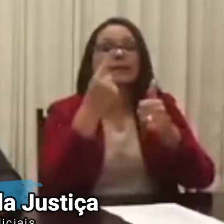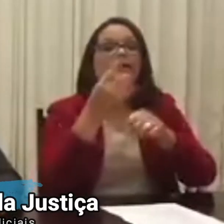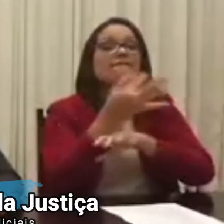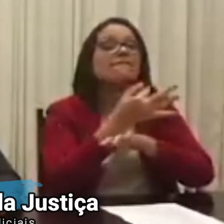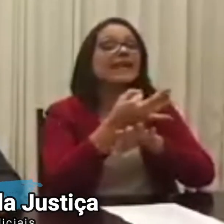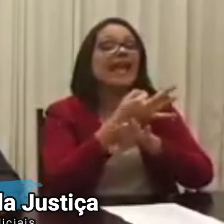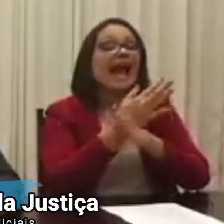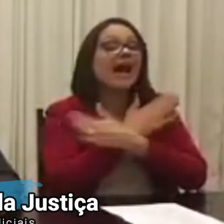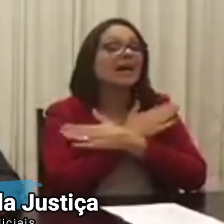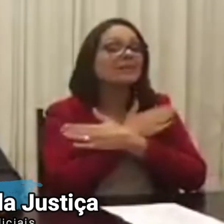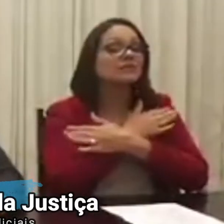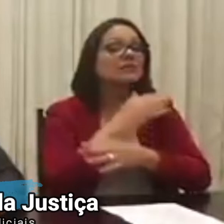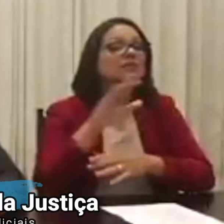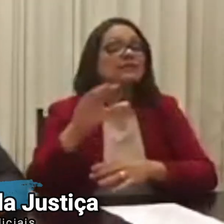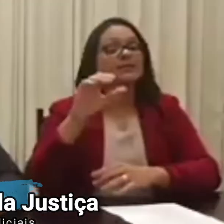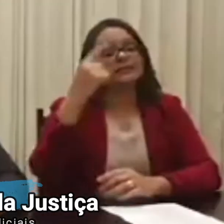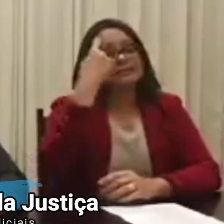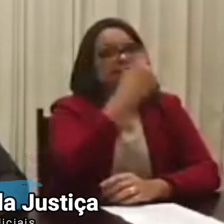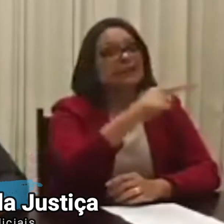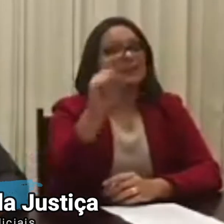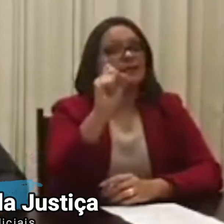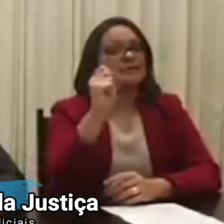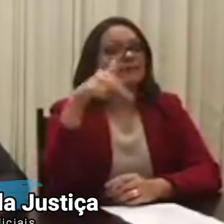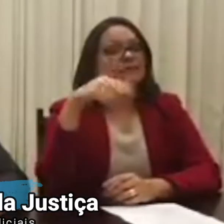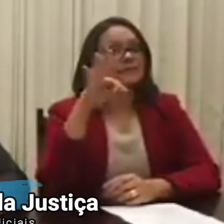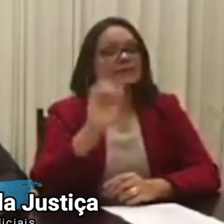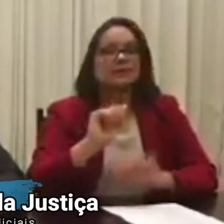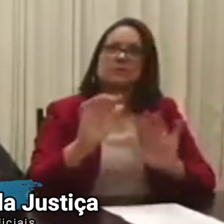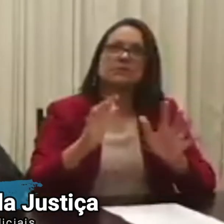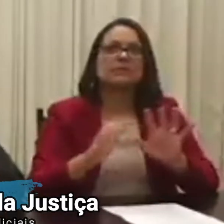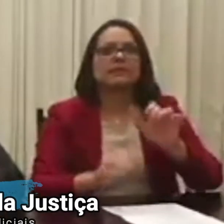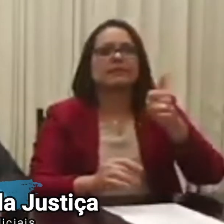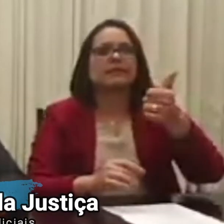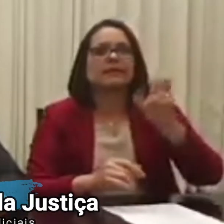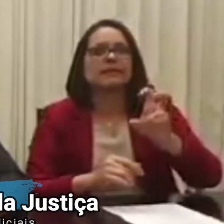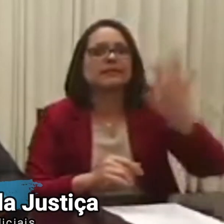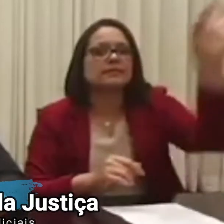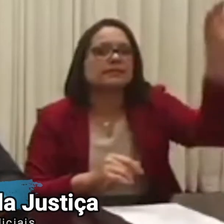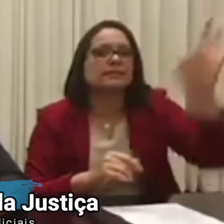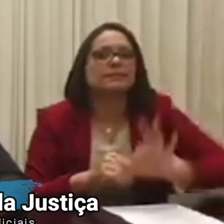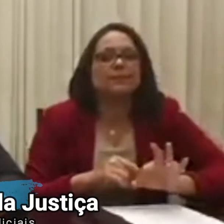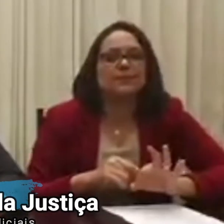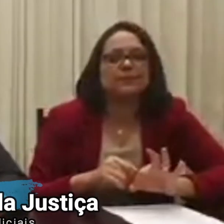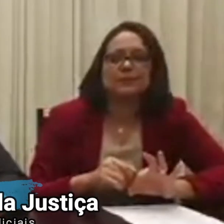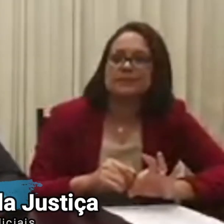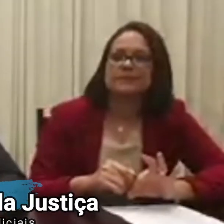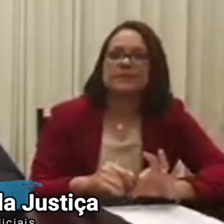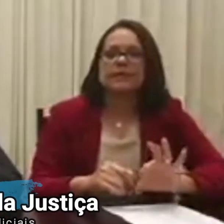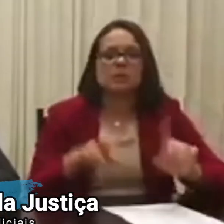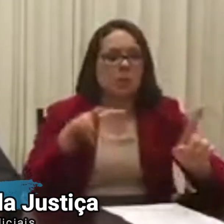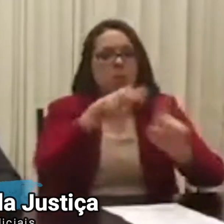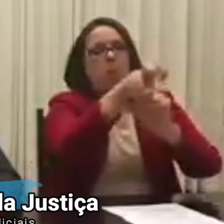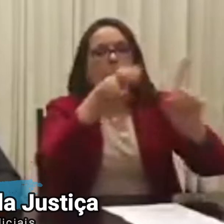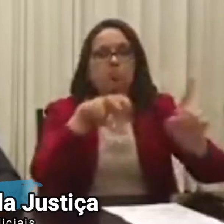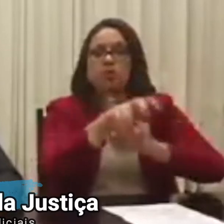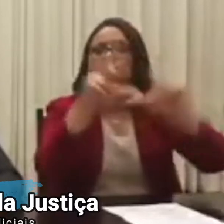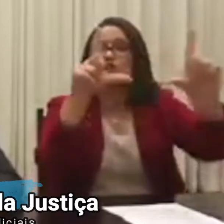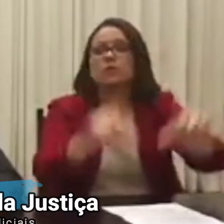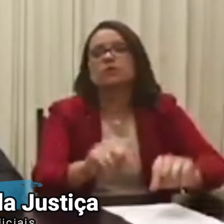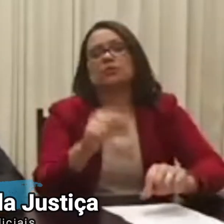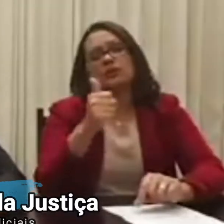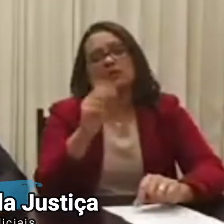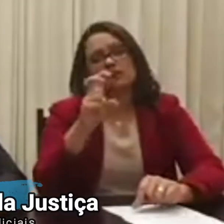tivemos logo na frente da Semana Santa, caiu, se não me engano, 15% aí o número de acidentes. Então estamos no caminho